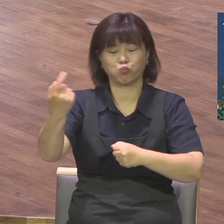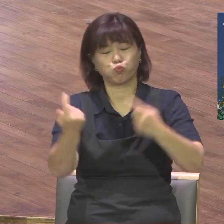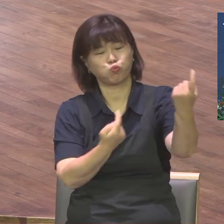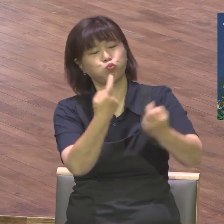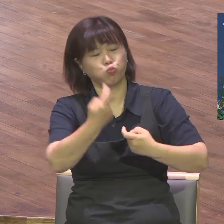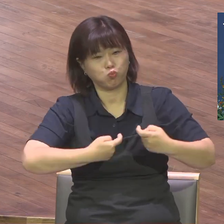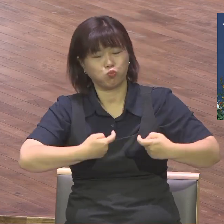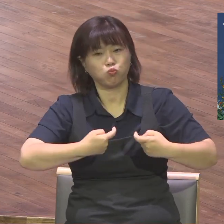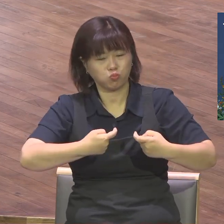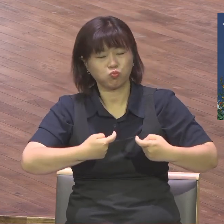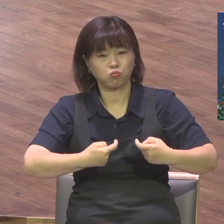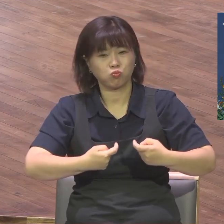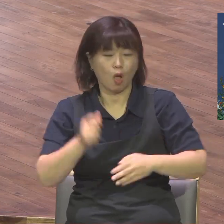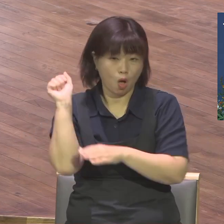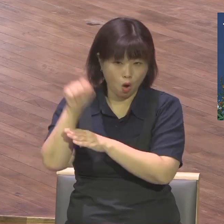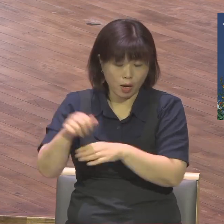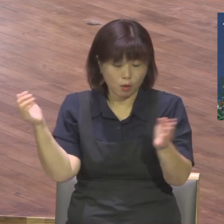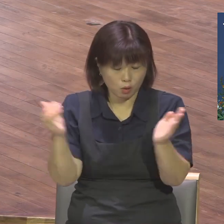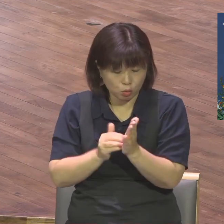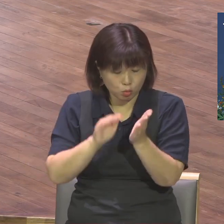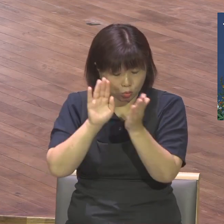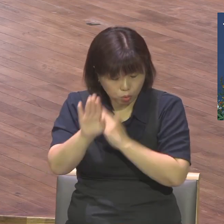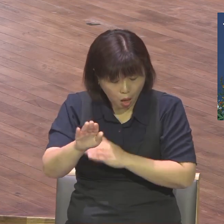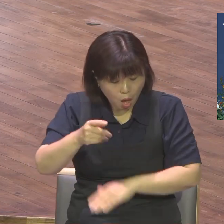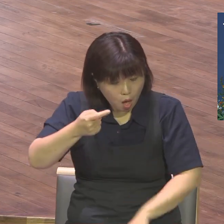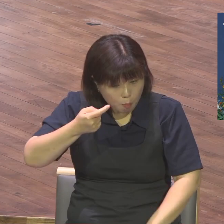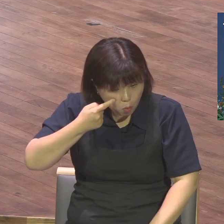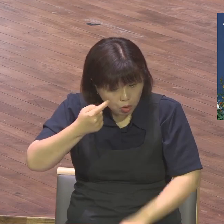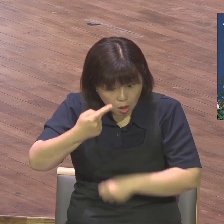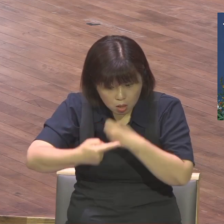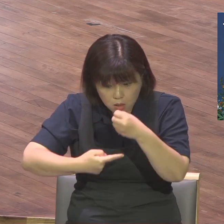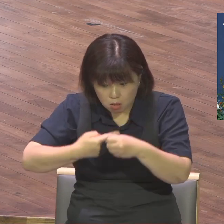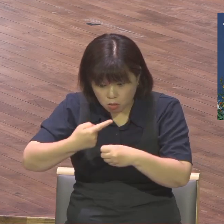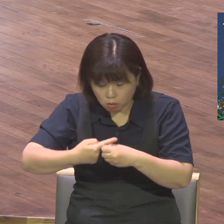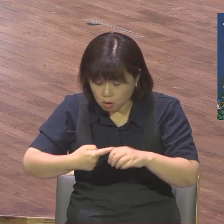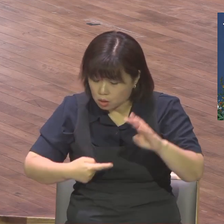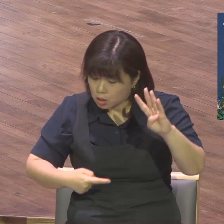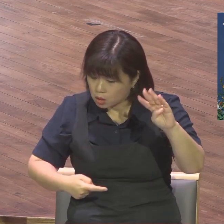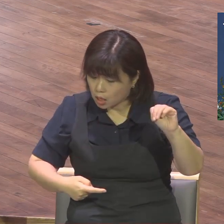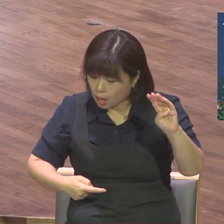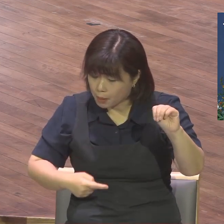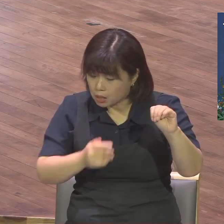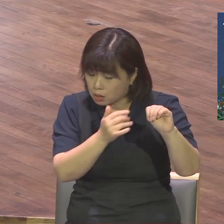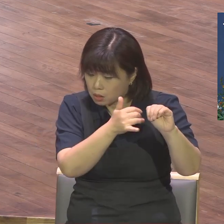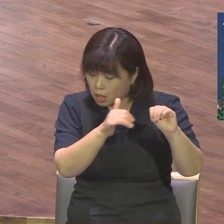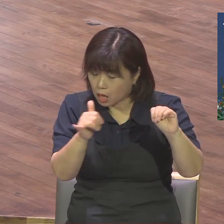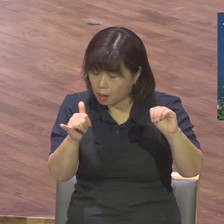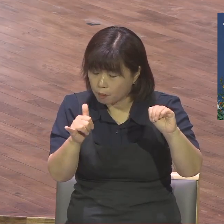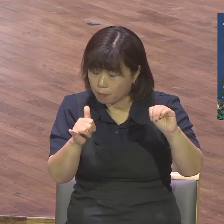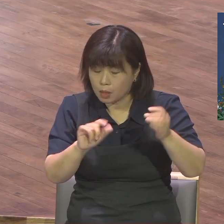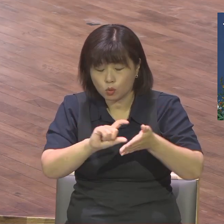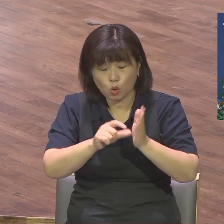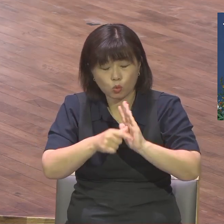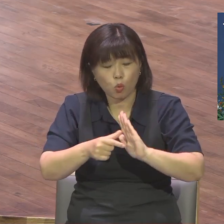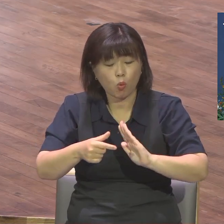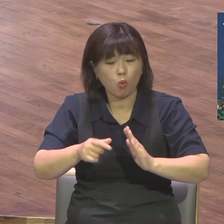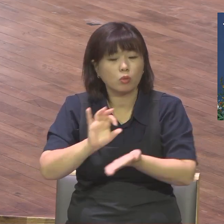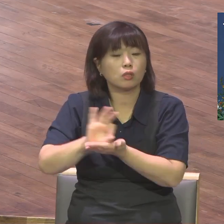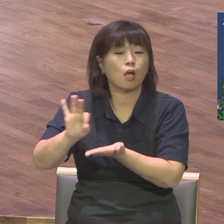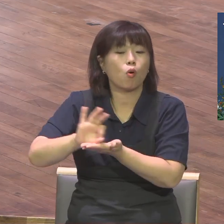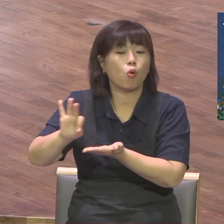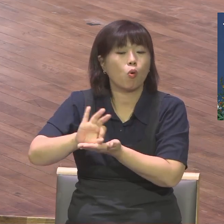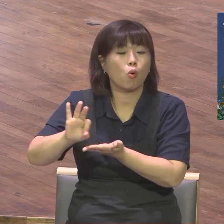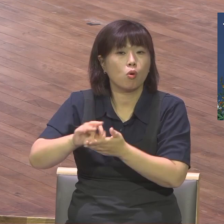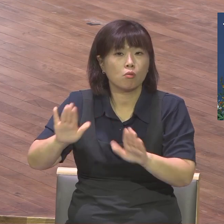왔다 갔대. 교회 안에 있는 이 아토홀 교회인 줄 알잖아. 교회 엘리베이터 타고 다 교회 안에